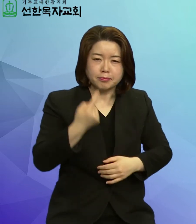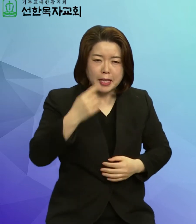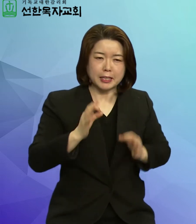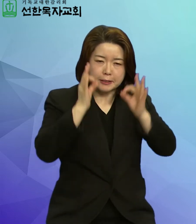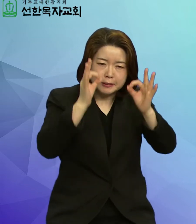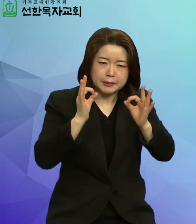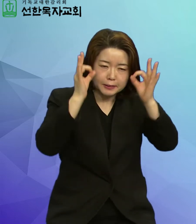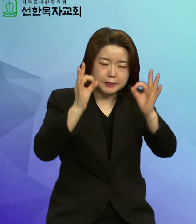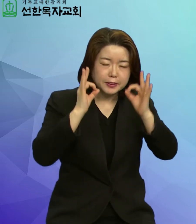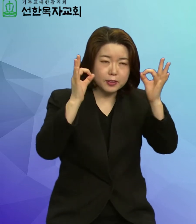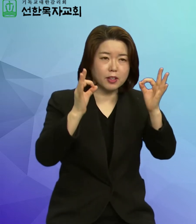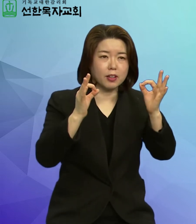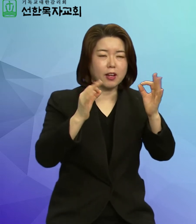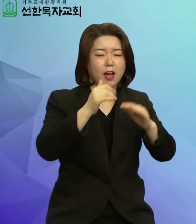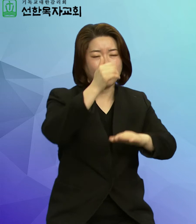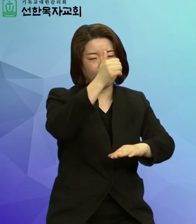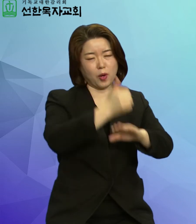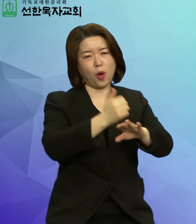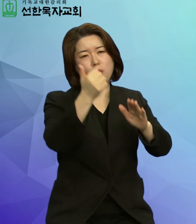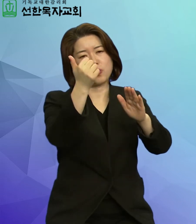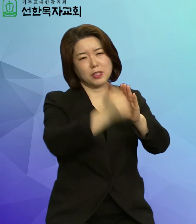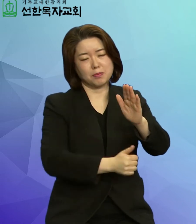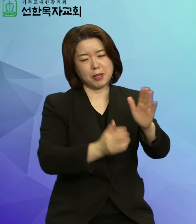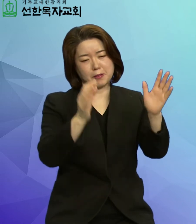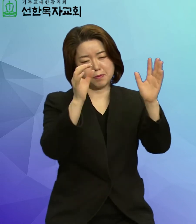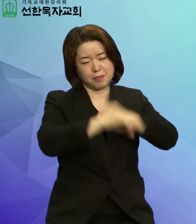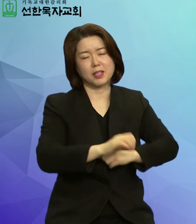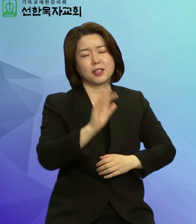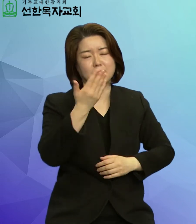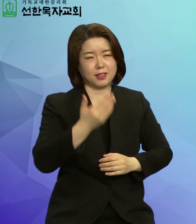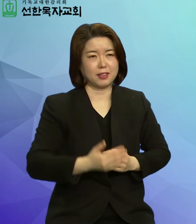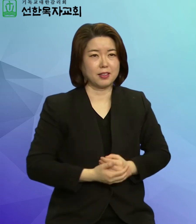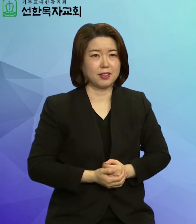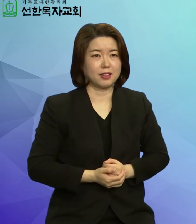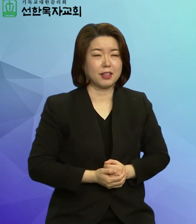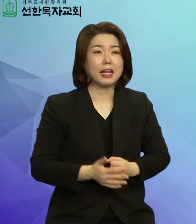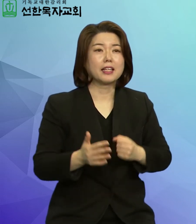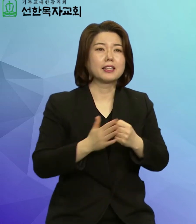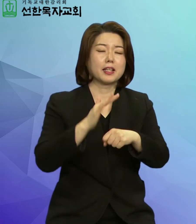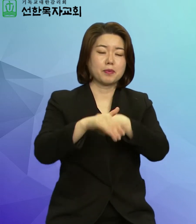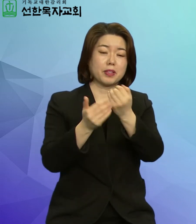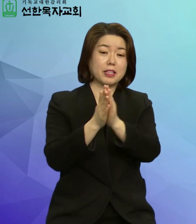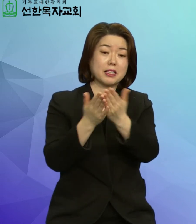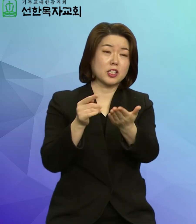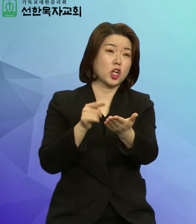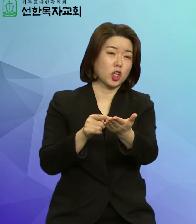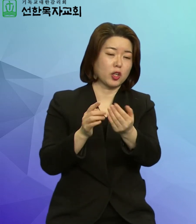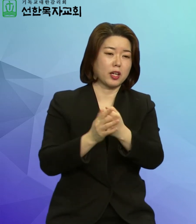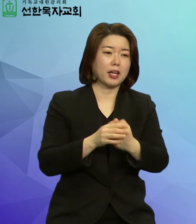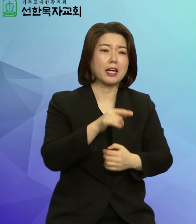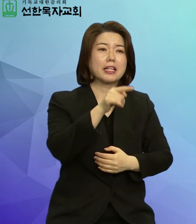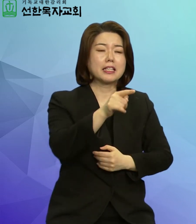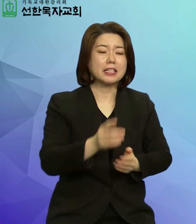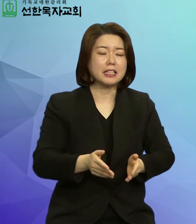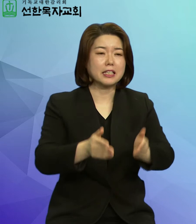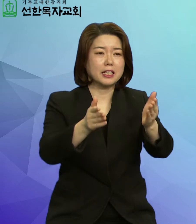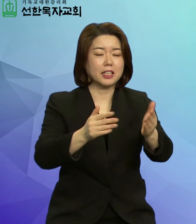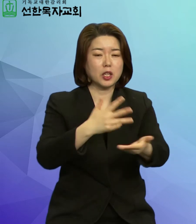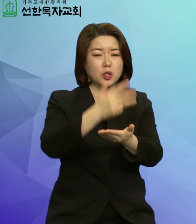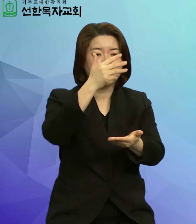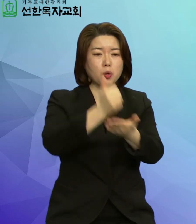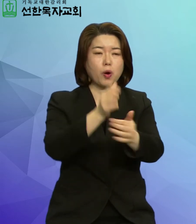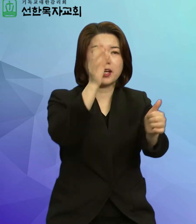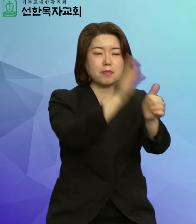또 해보려고 하다가 결국 실패하고 망가지는 거죠. 그래서 성경에 너희 길을